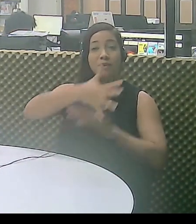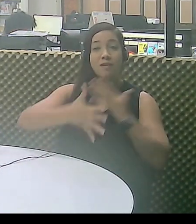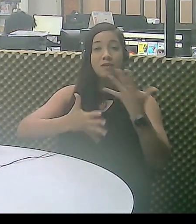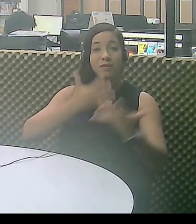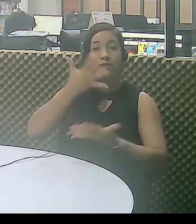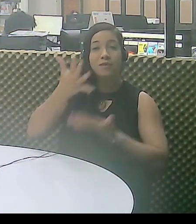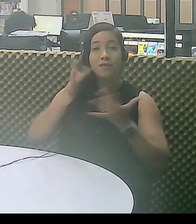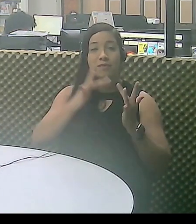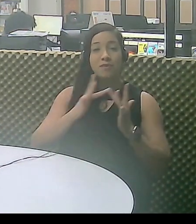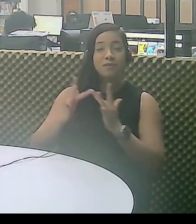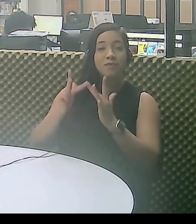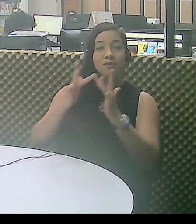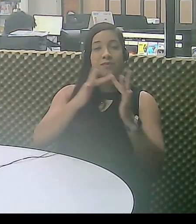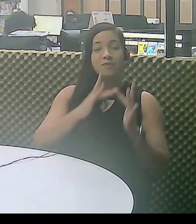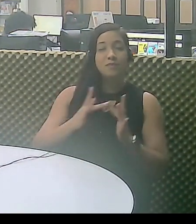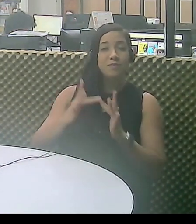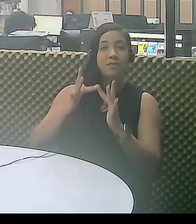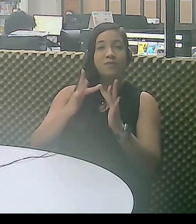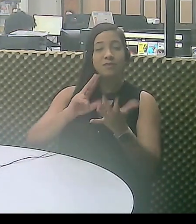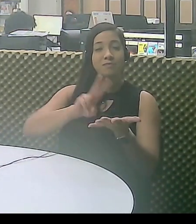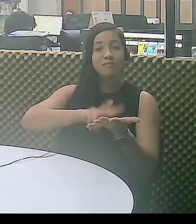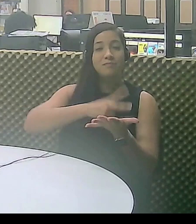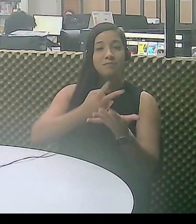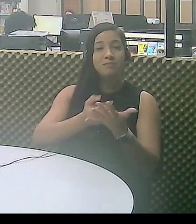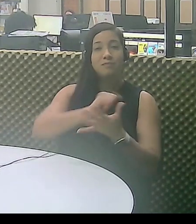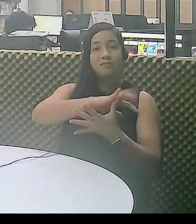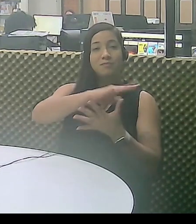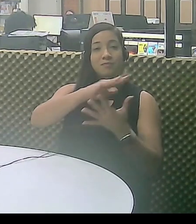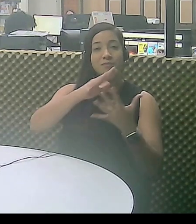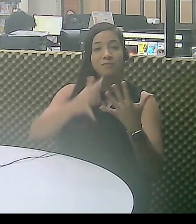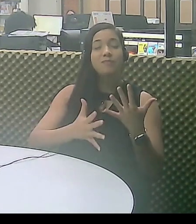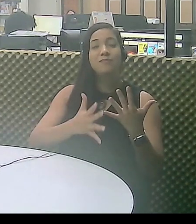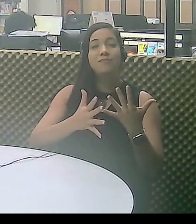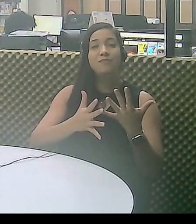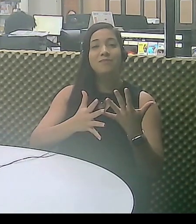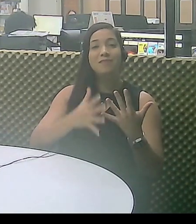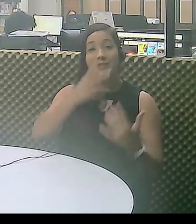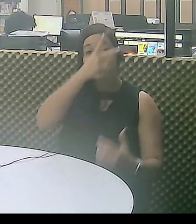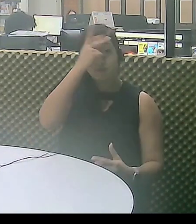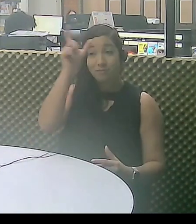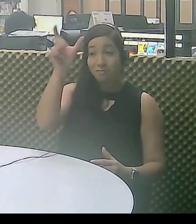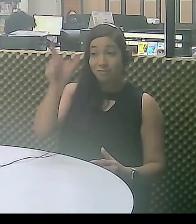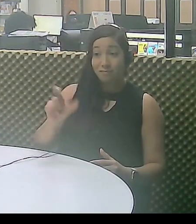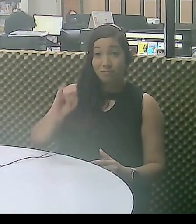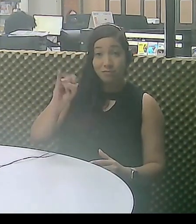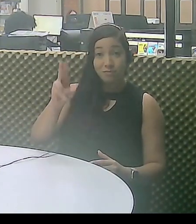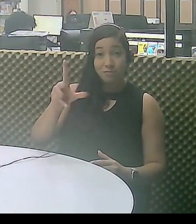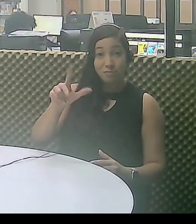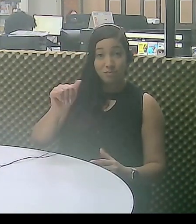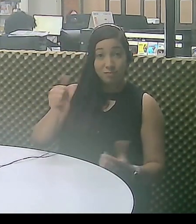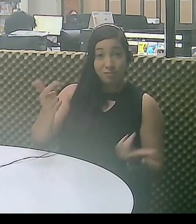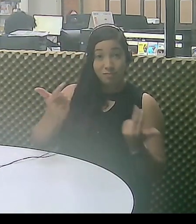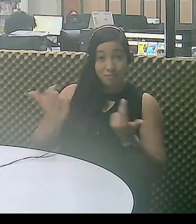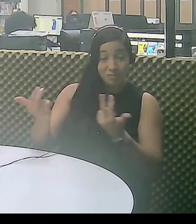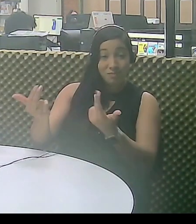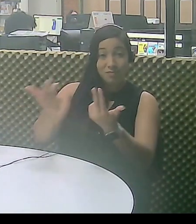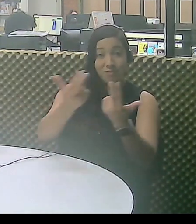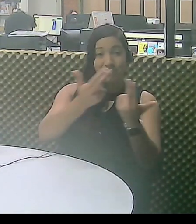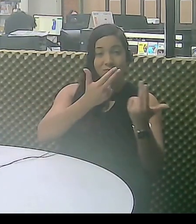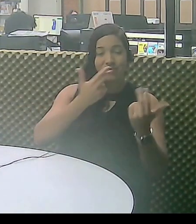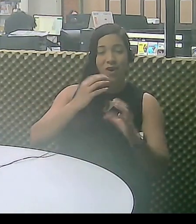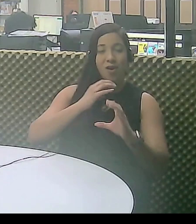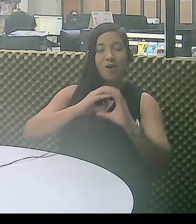Conectam, um programa que oferece tradução em Libras. Com isso, pessoas como a Júlia são entendidas e muito